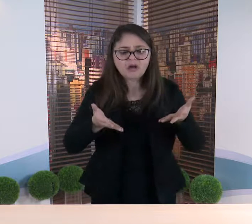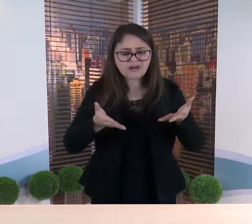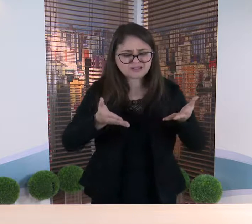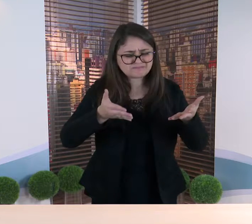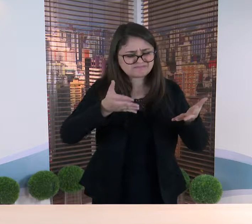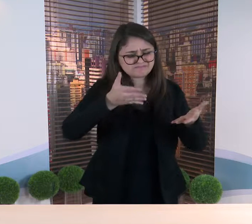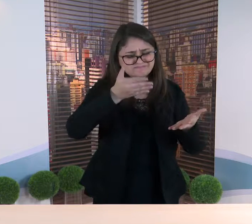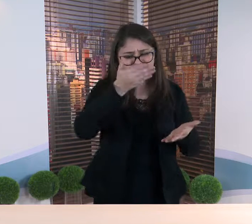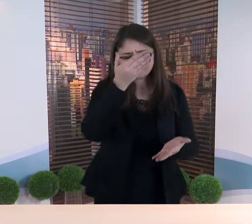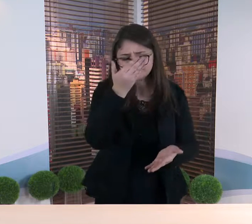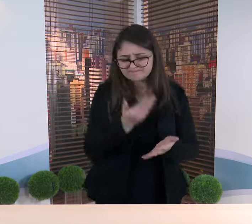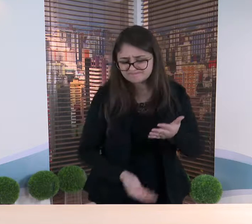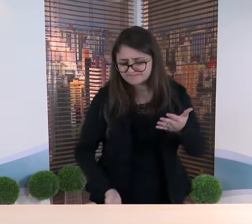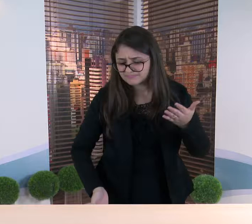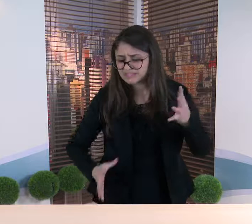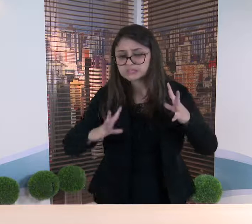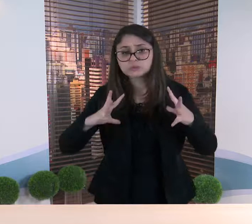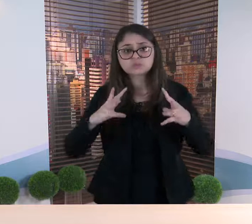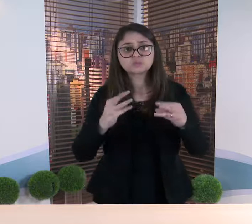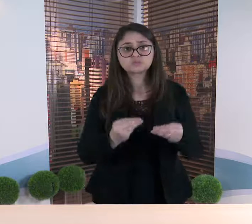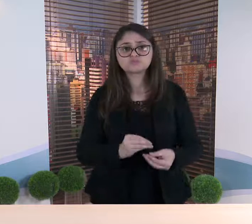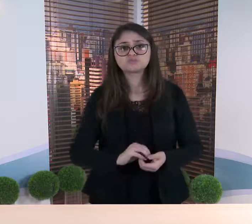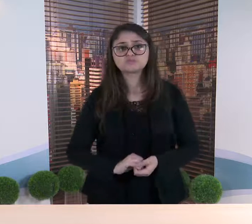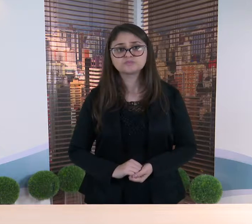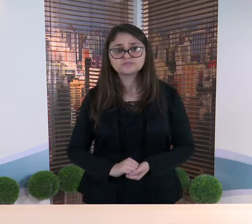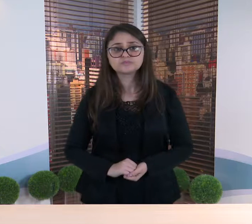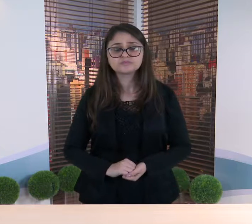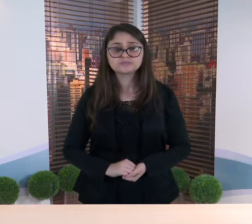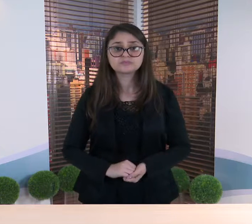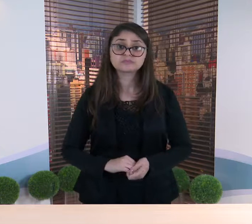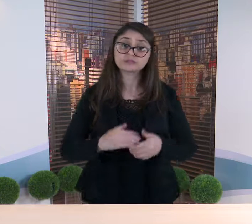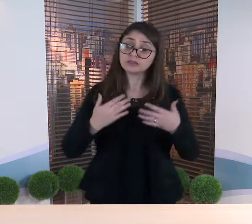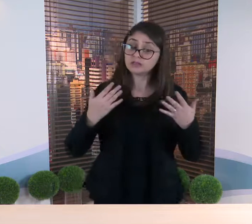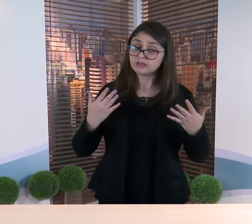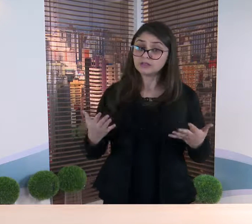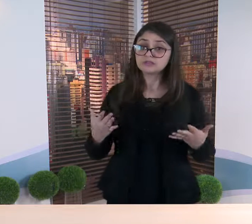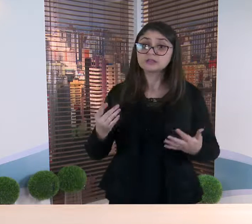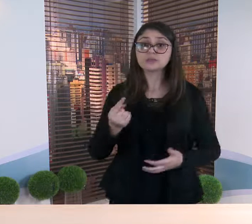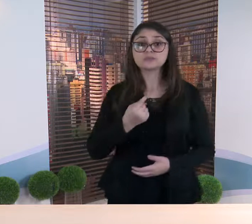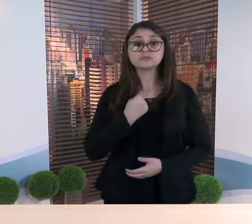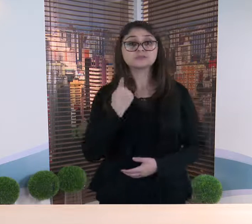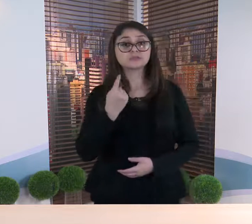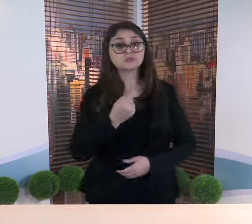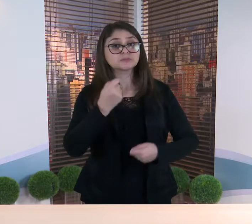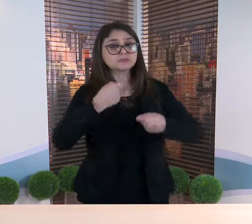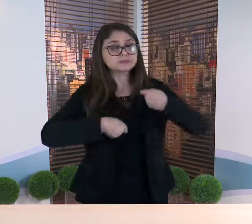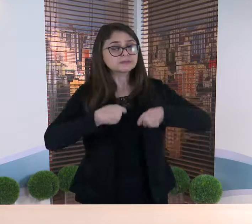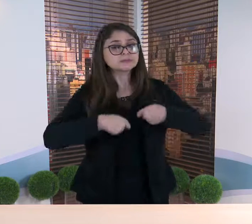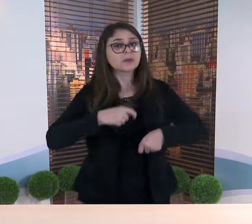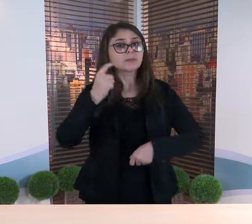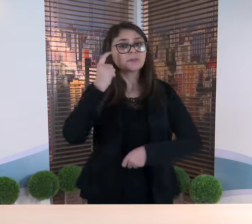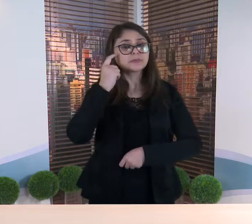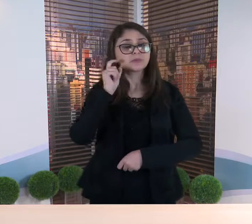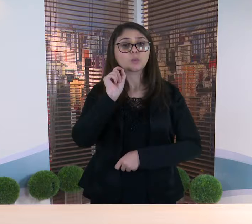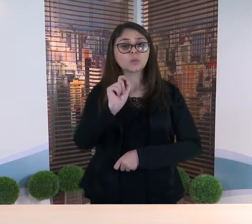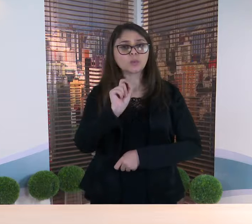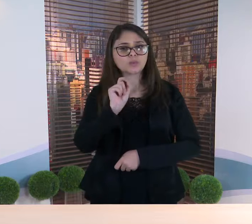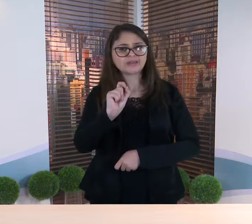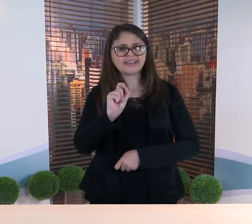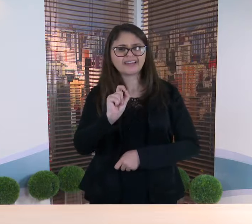totalmente quebrado, arruinado. Todavia, devemos ter o cuidado para não pensar que todo